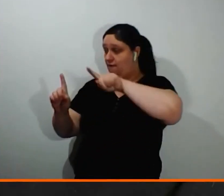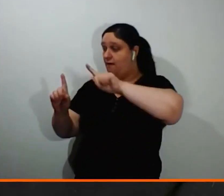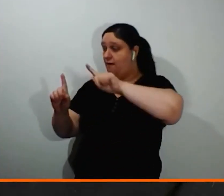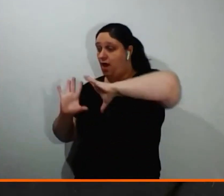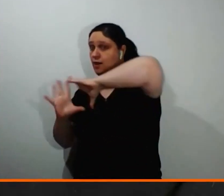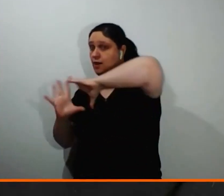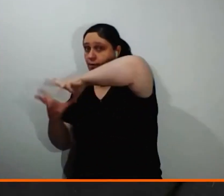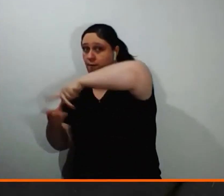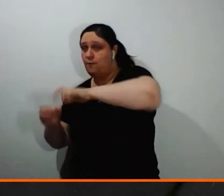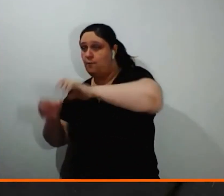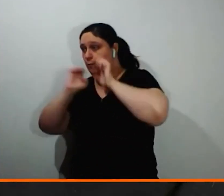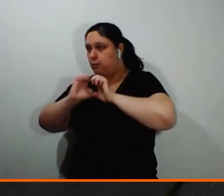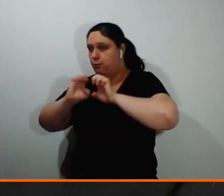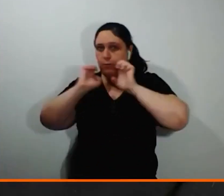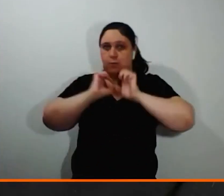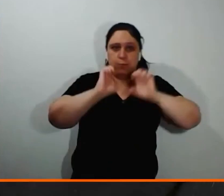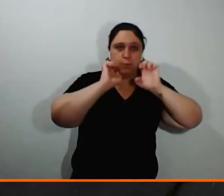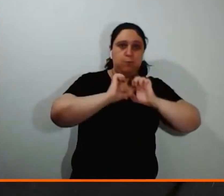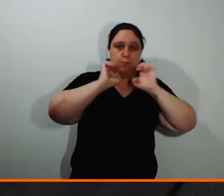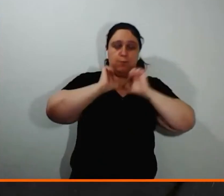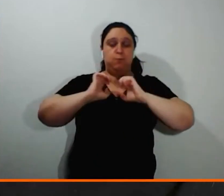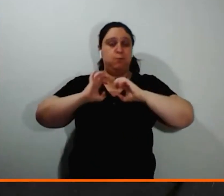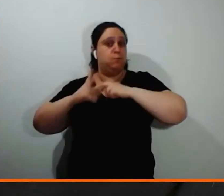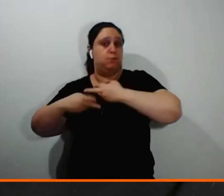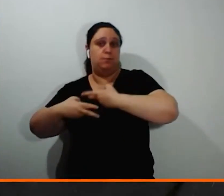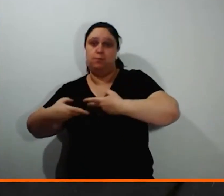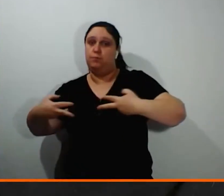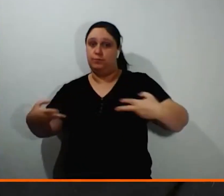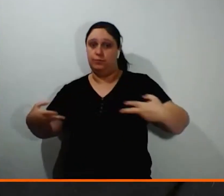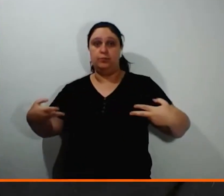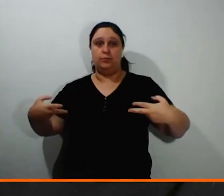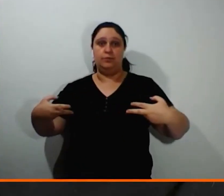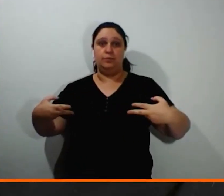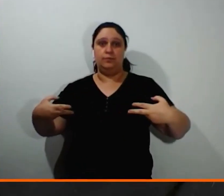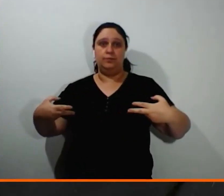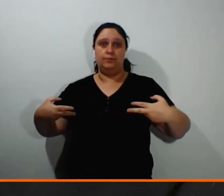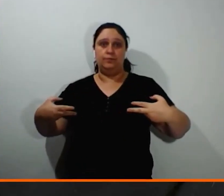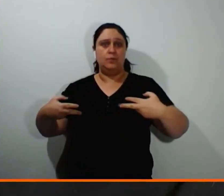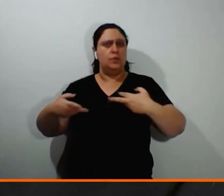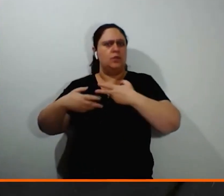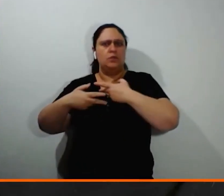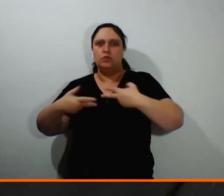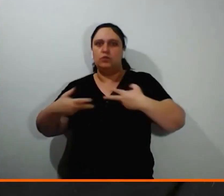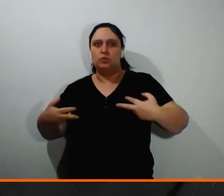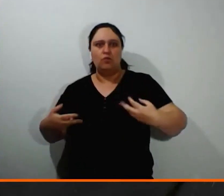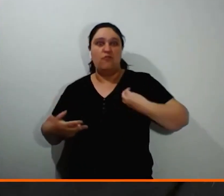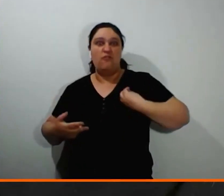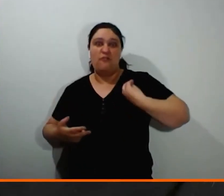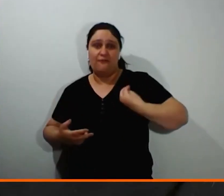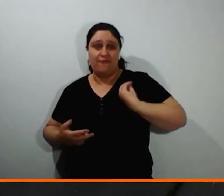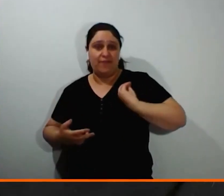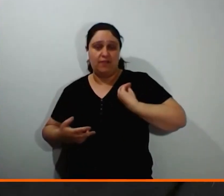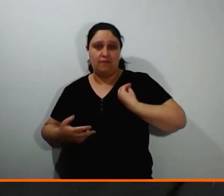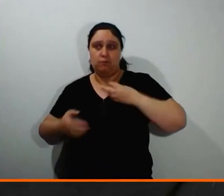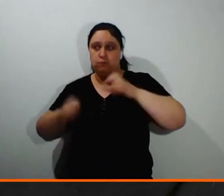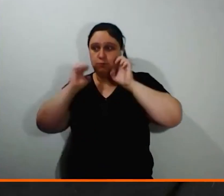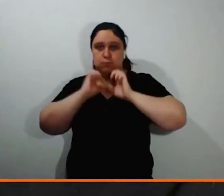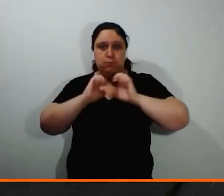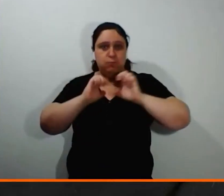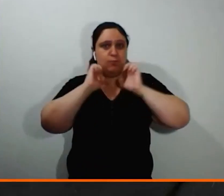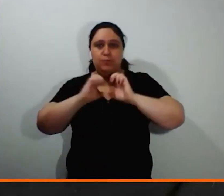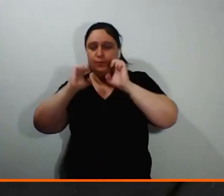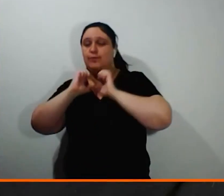criatura. Aqui é pregar o evangelho a toda criatura. Toda